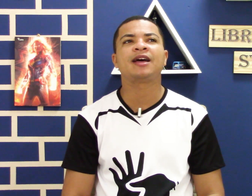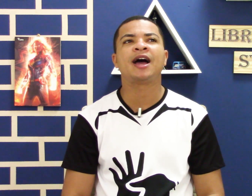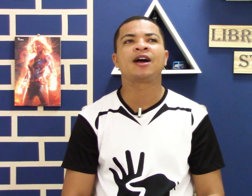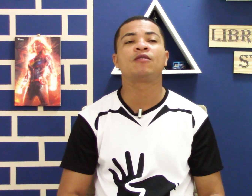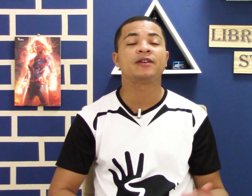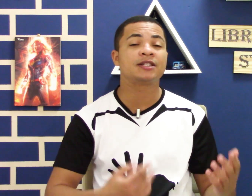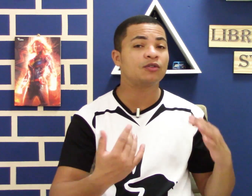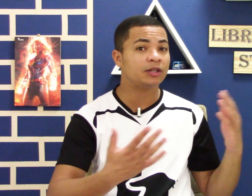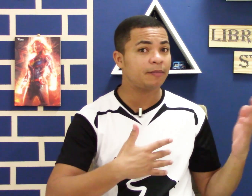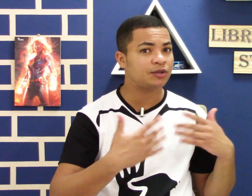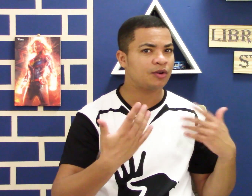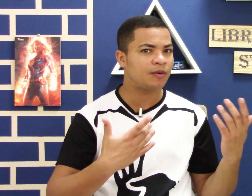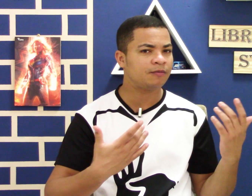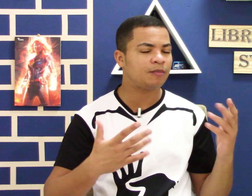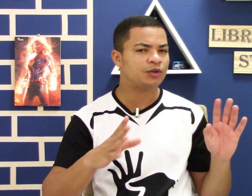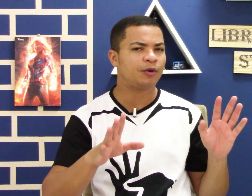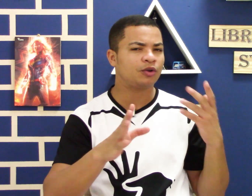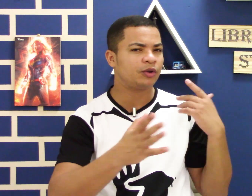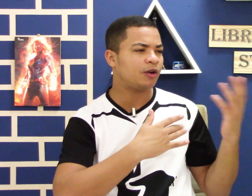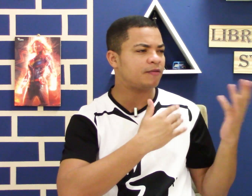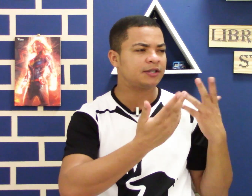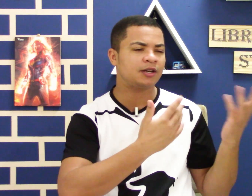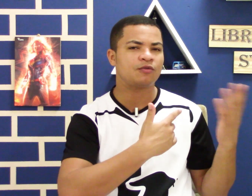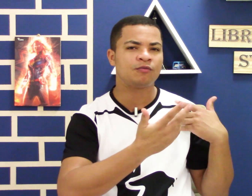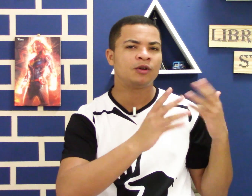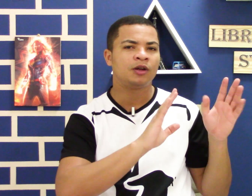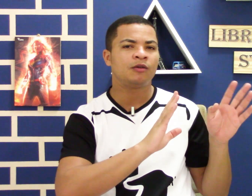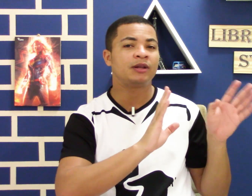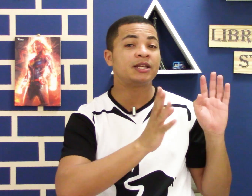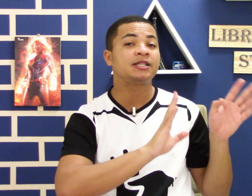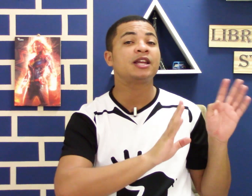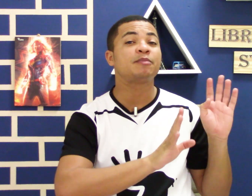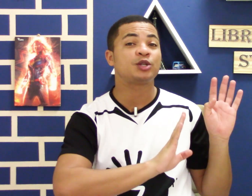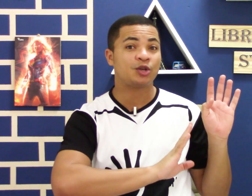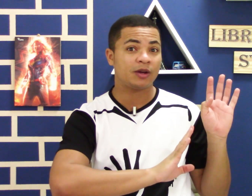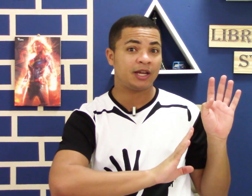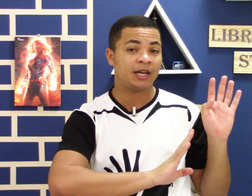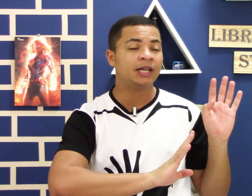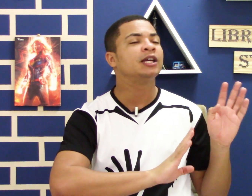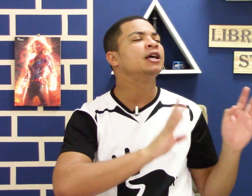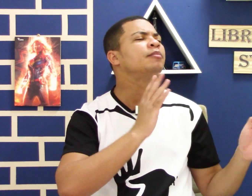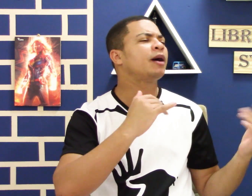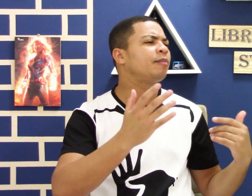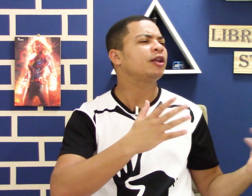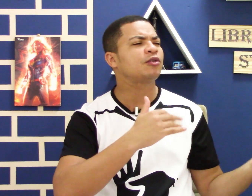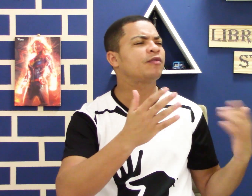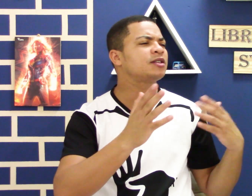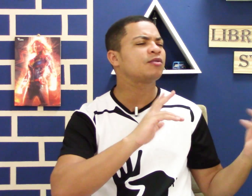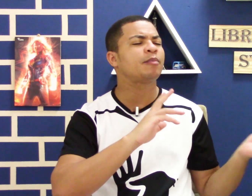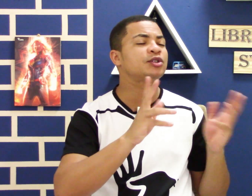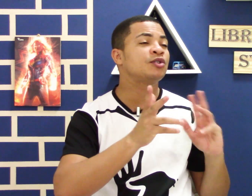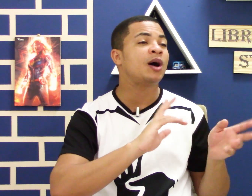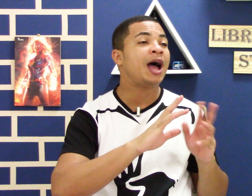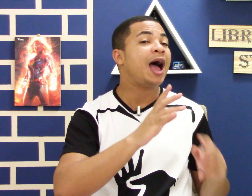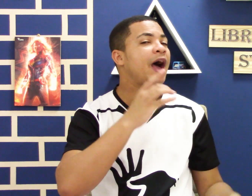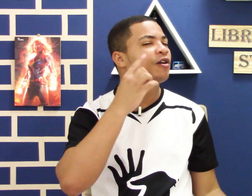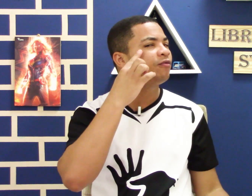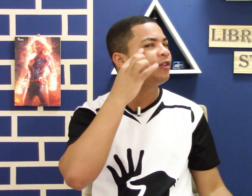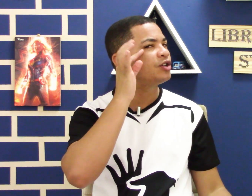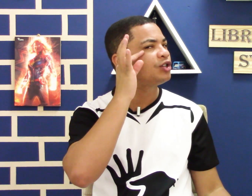está conversando com outra pessoa, vamos supor que eu estou aqui conversando com uma terceira pessoa aqui, né? Pá, estou conversando com a pessoa, aí eu vejo de